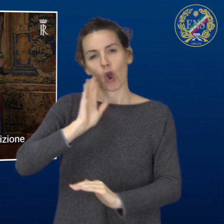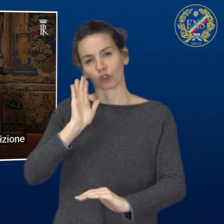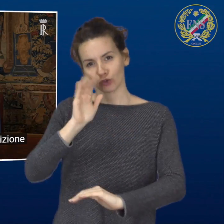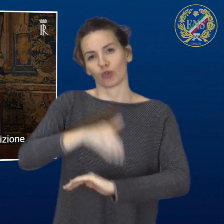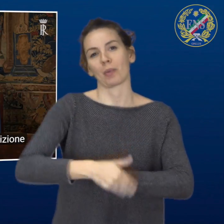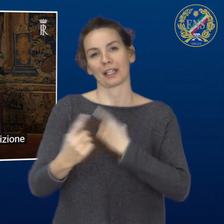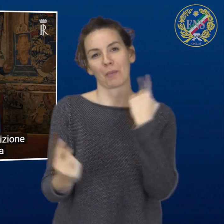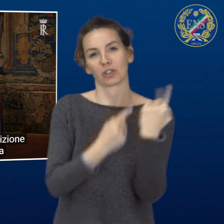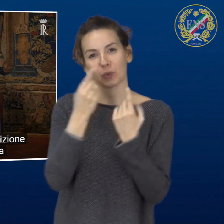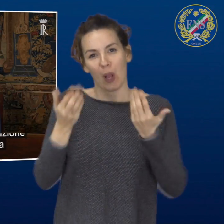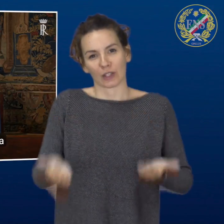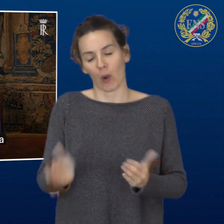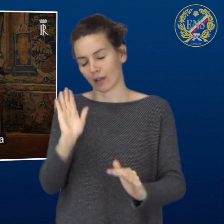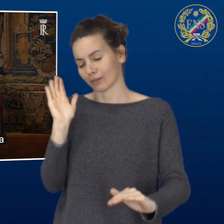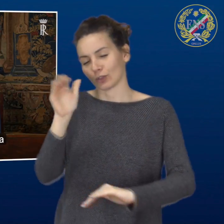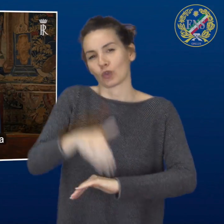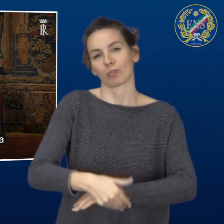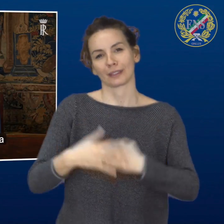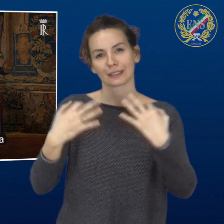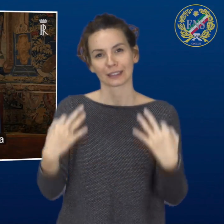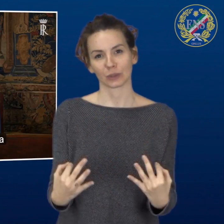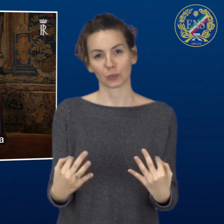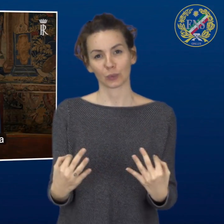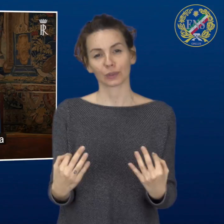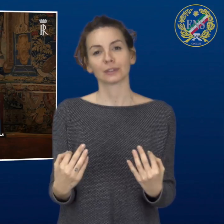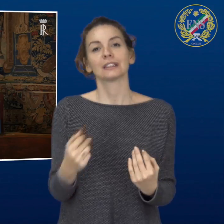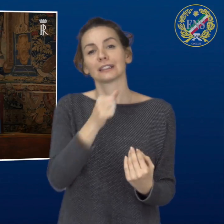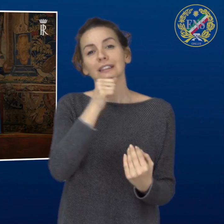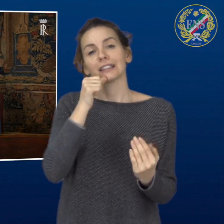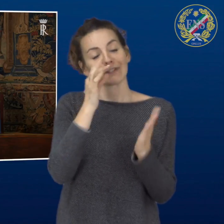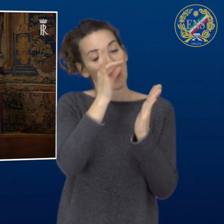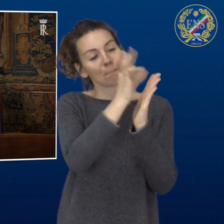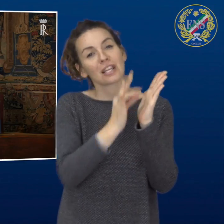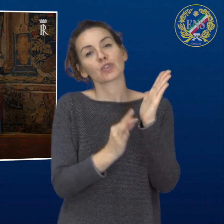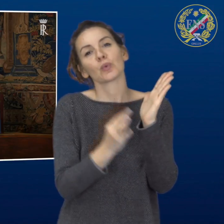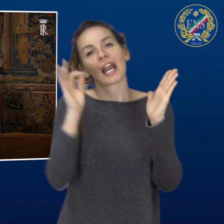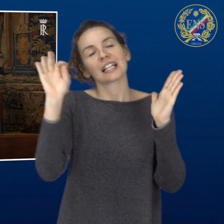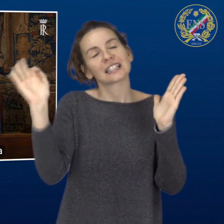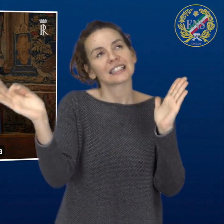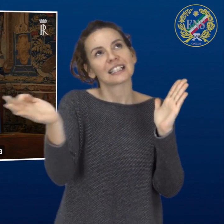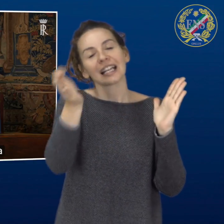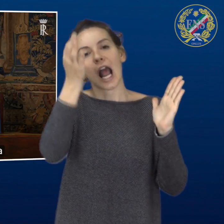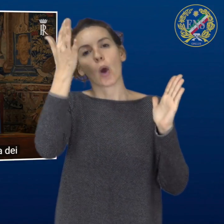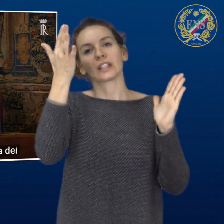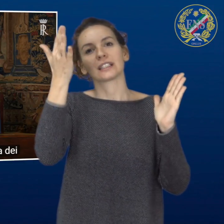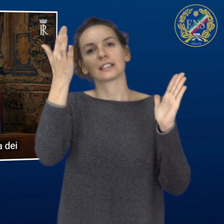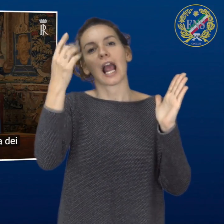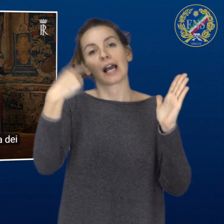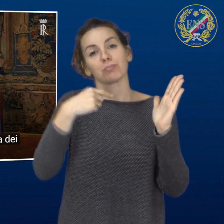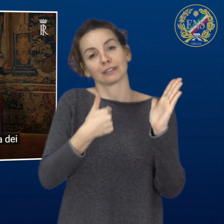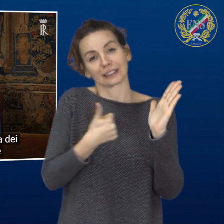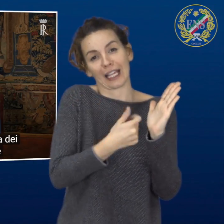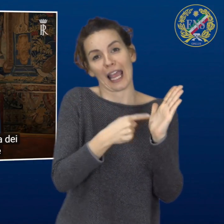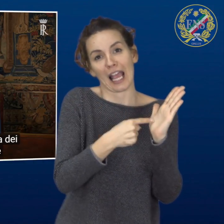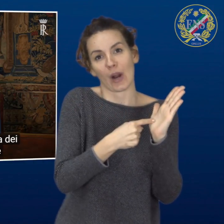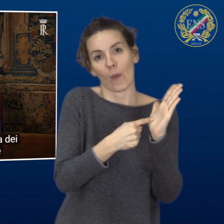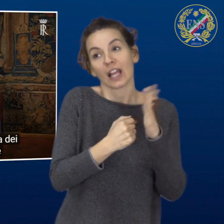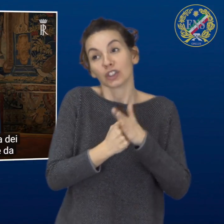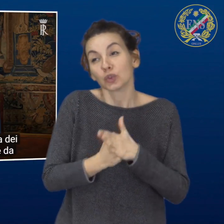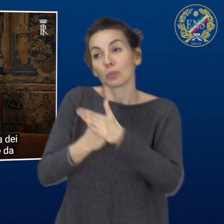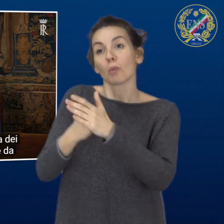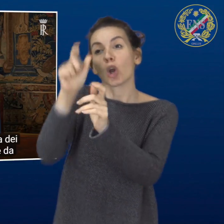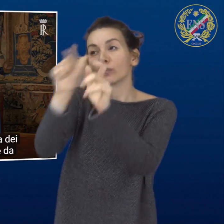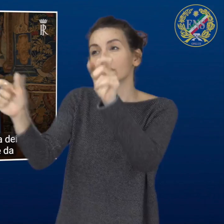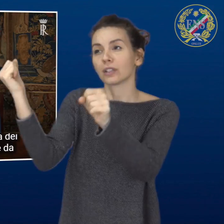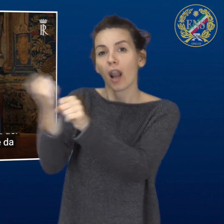anche attraverso la necessaria adozione di misure straordinarie per sostenere l'opera dei sanitari impegnati